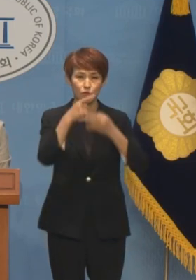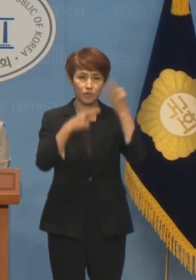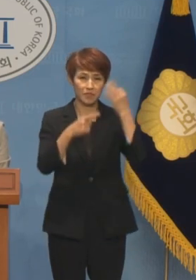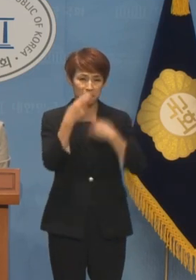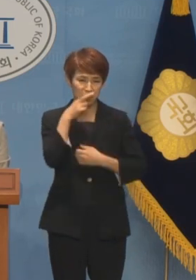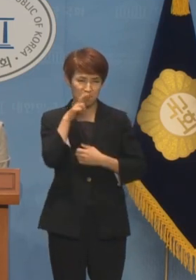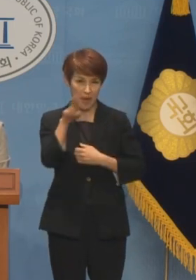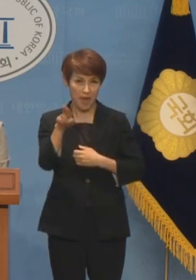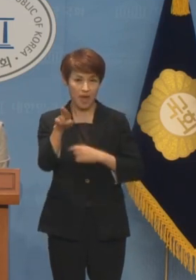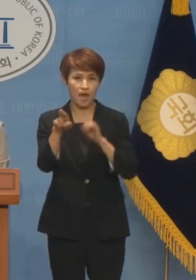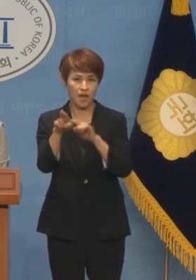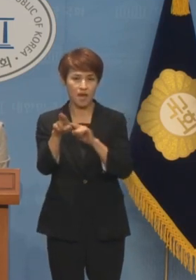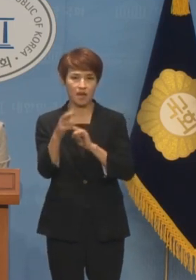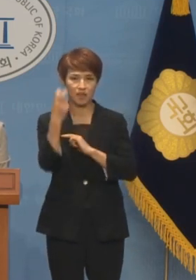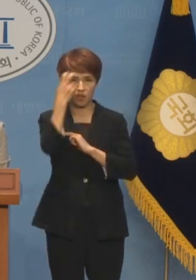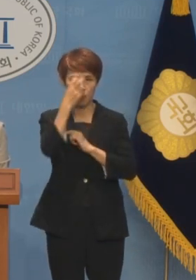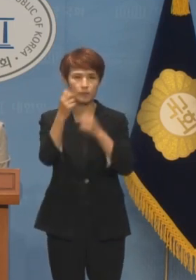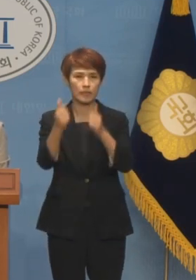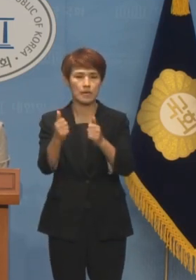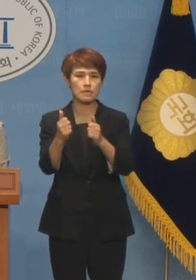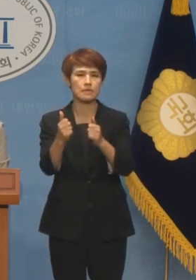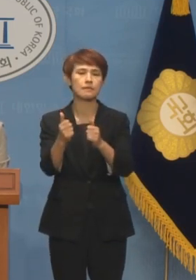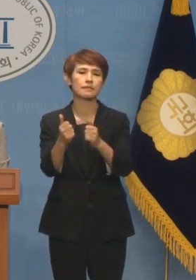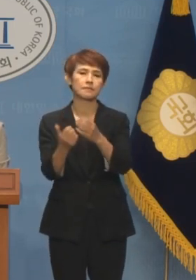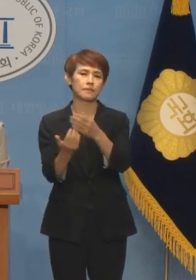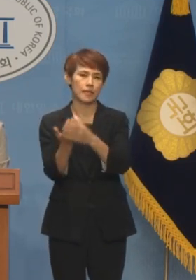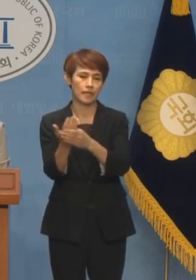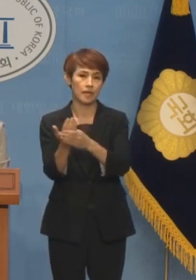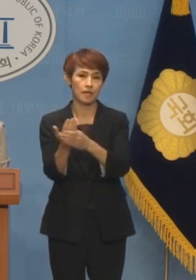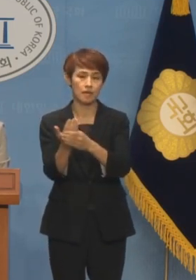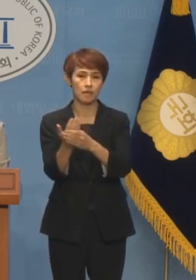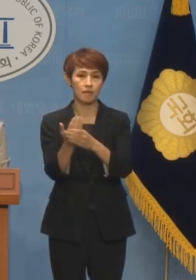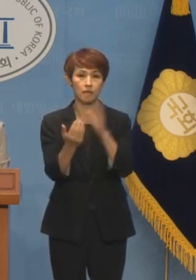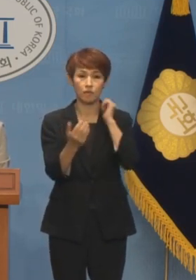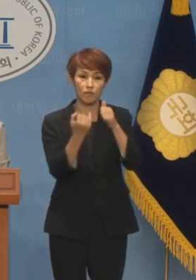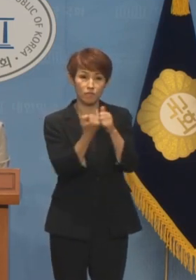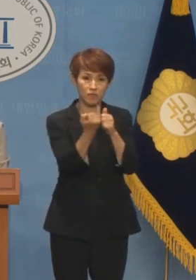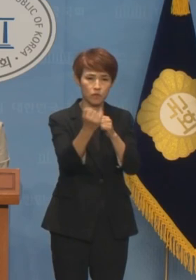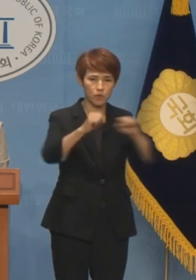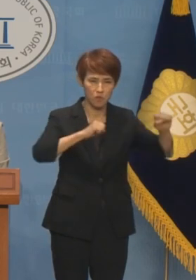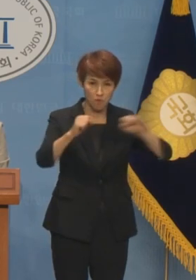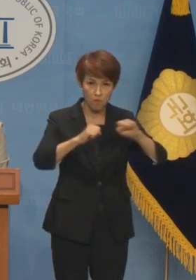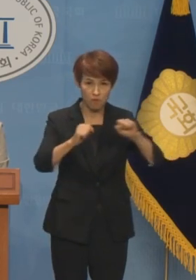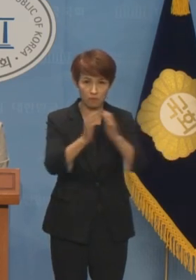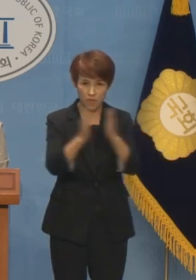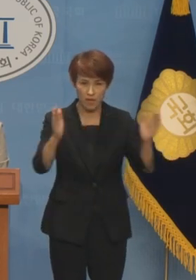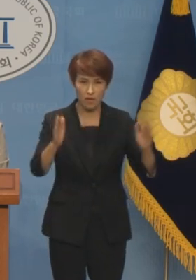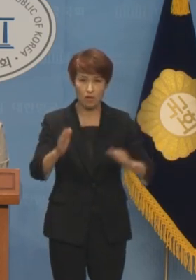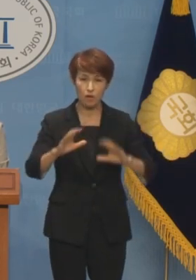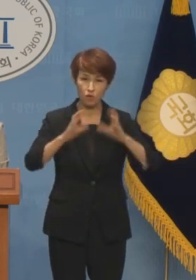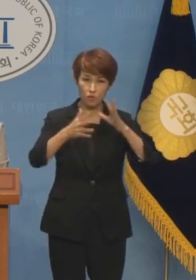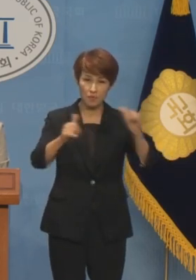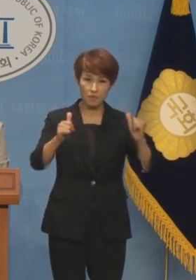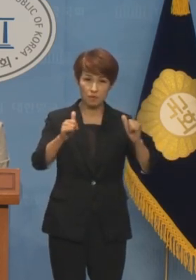찐윤 방탄검찰의 등장과 김건희 여사 활동 재개, 국민이 만만합니까?